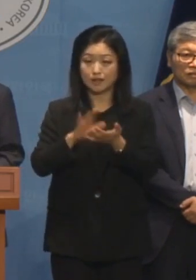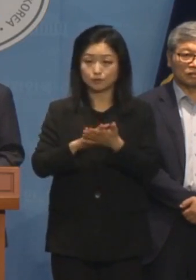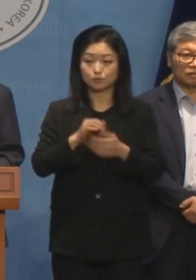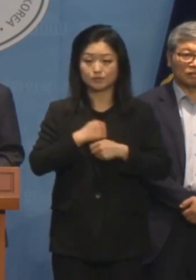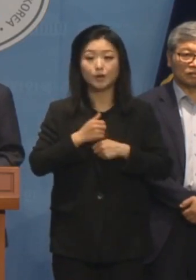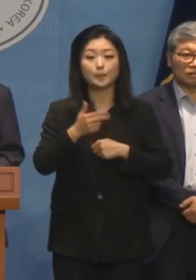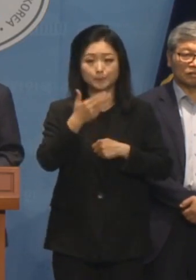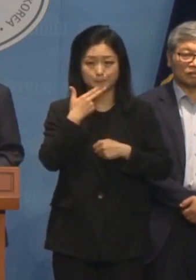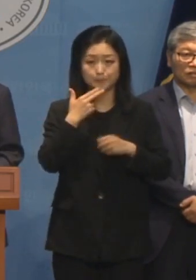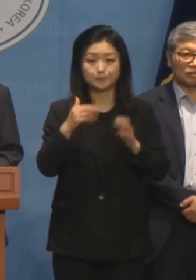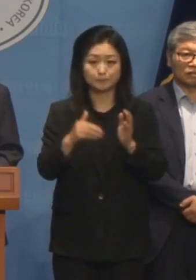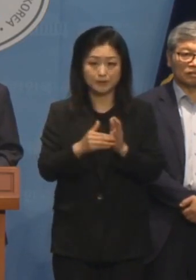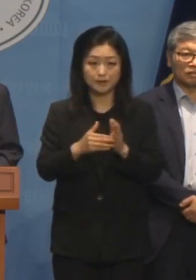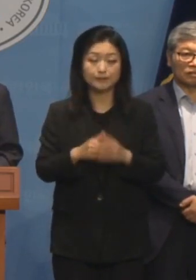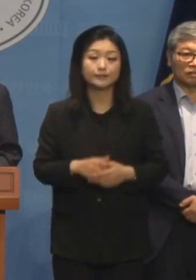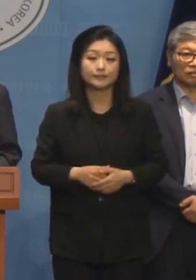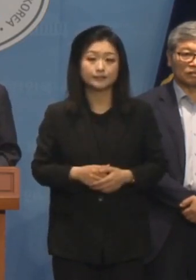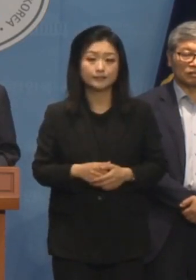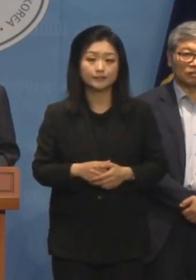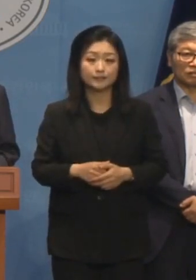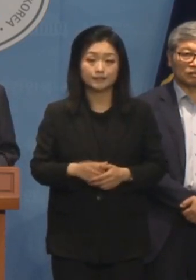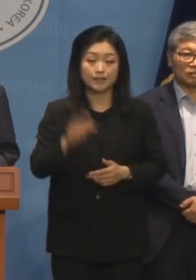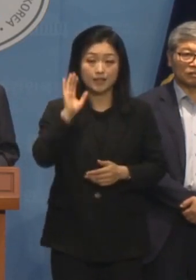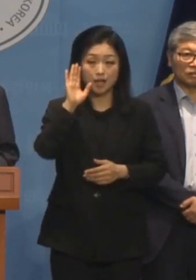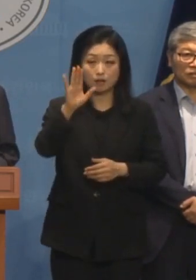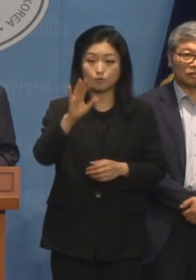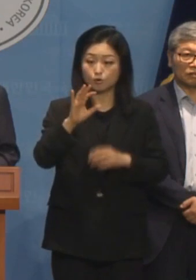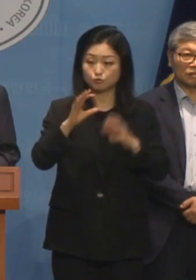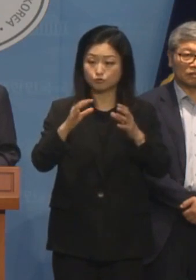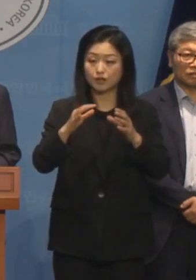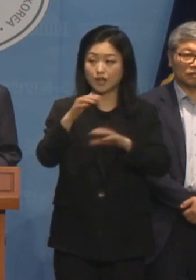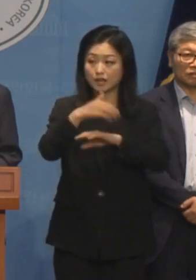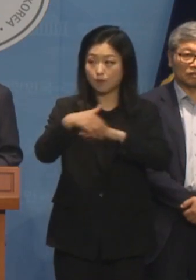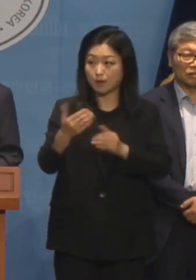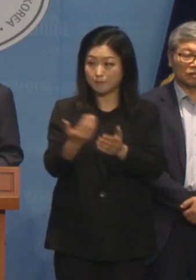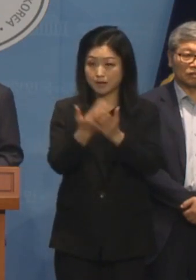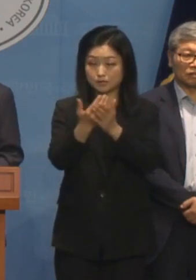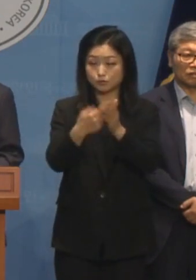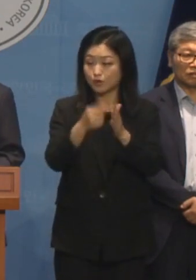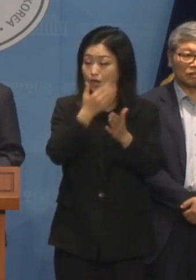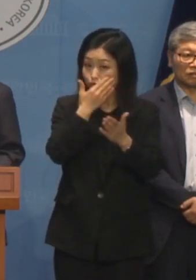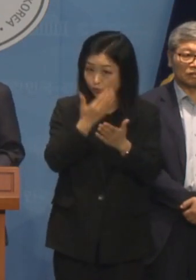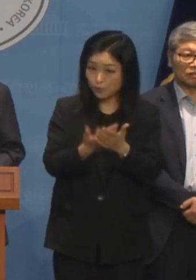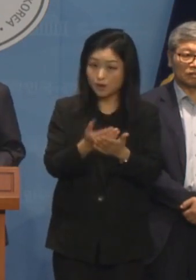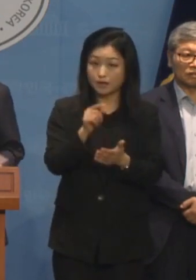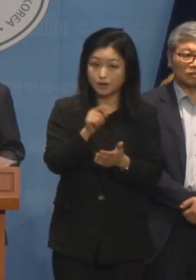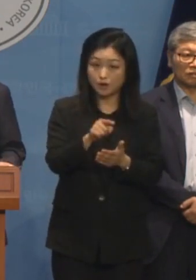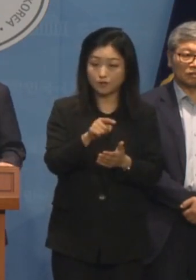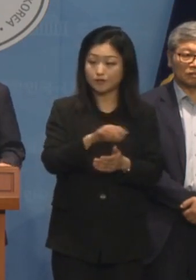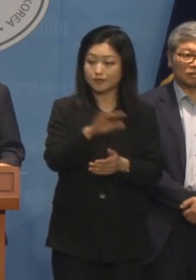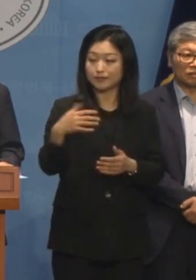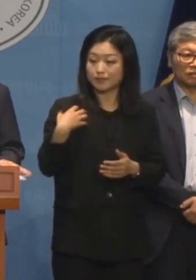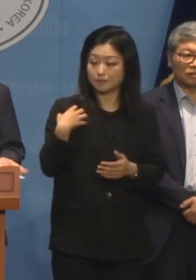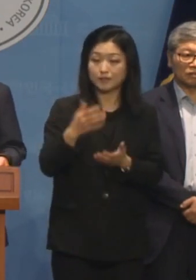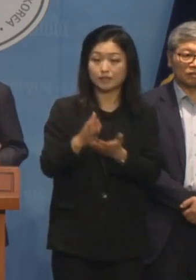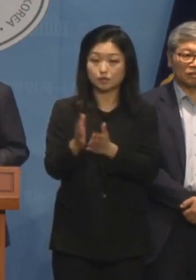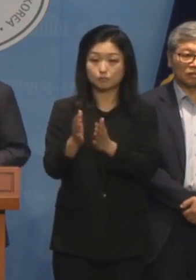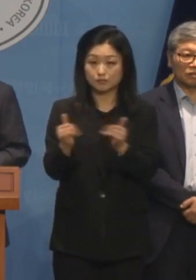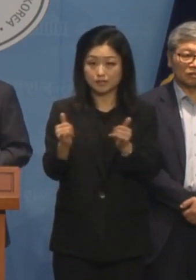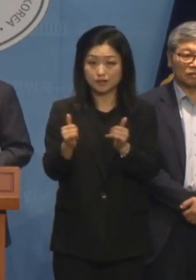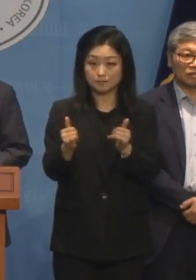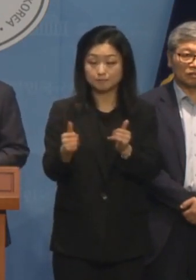지켜지지 않고 있습니다. 우리는 중장기 국가교육 발전 계획의 중요성과 이를 담당하는 전문위의